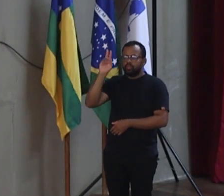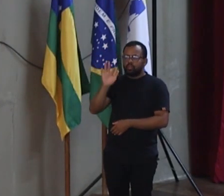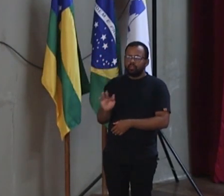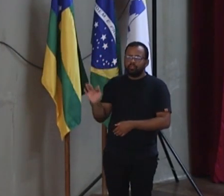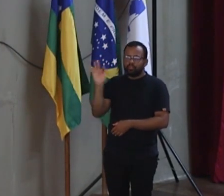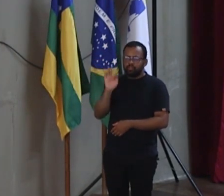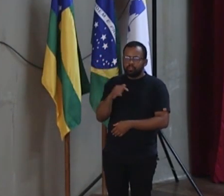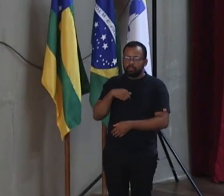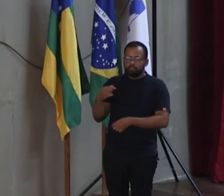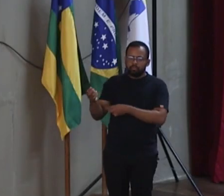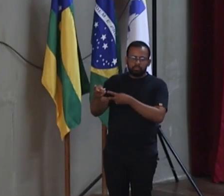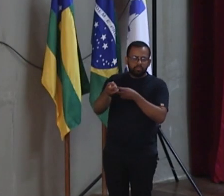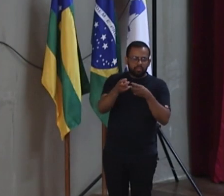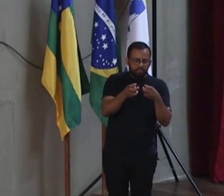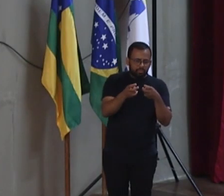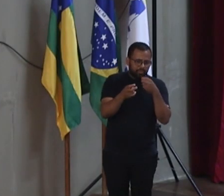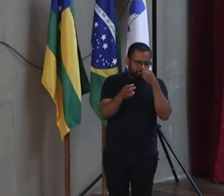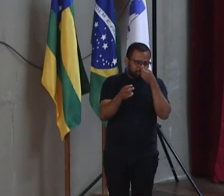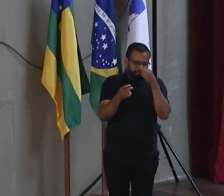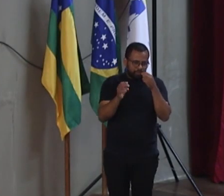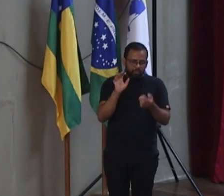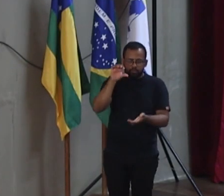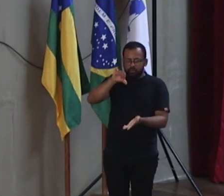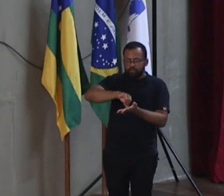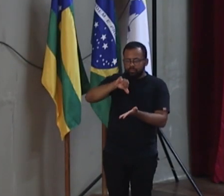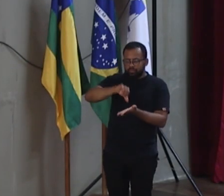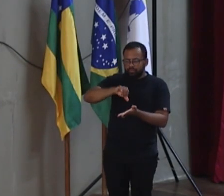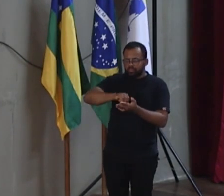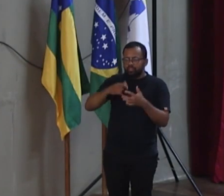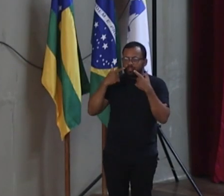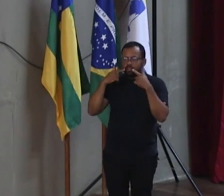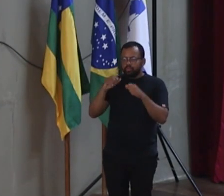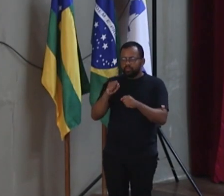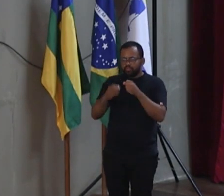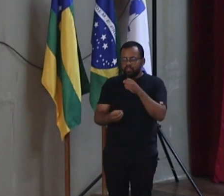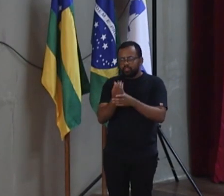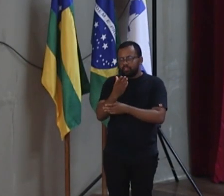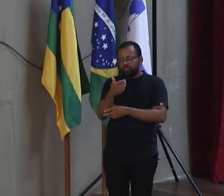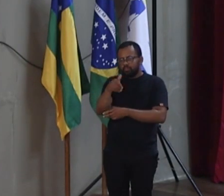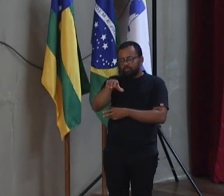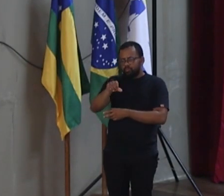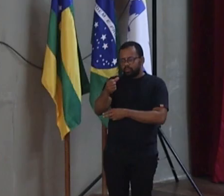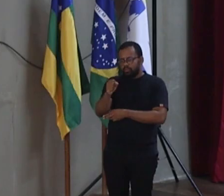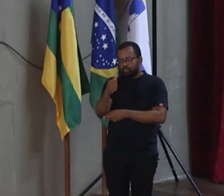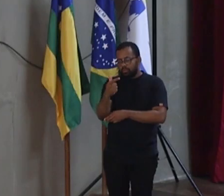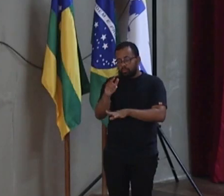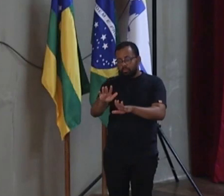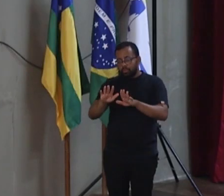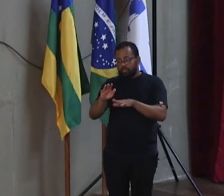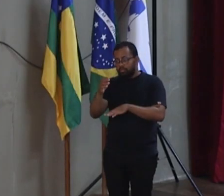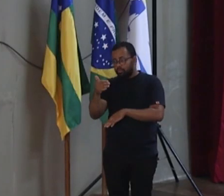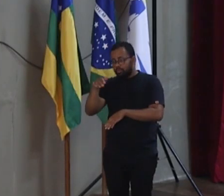veja que quando o Departamento de Linguística Aplicada foi criado em 82, é só em